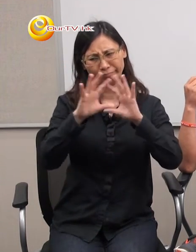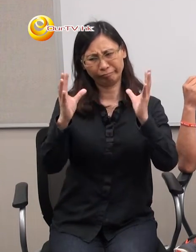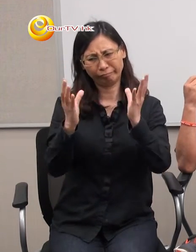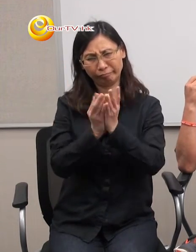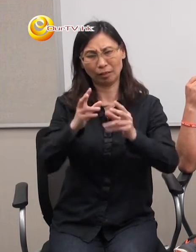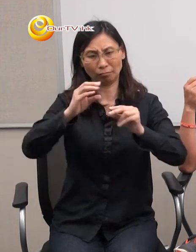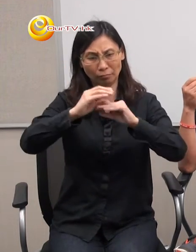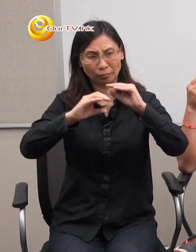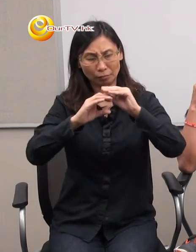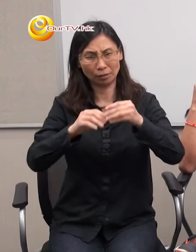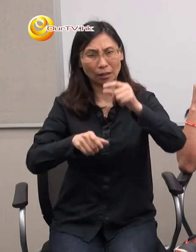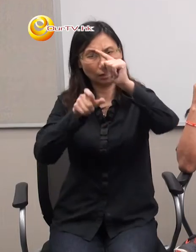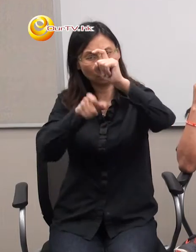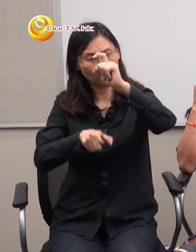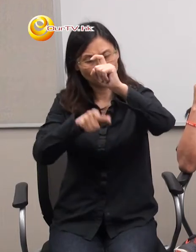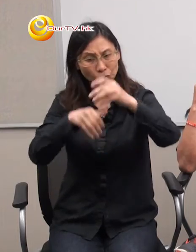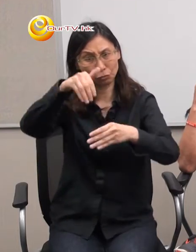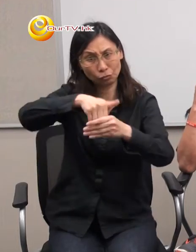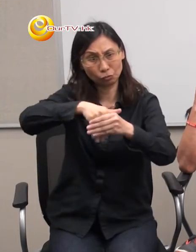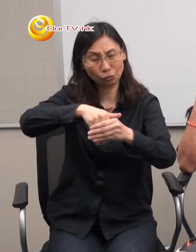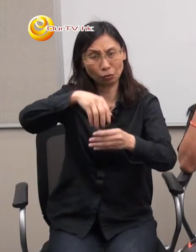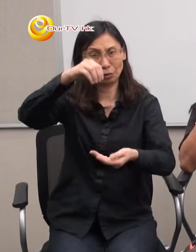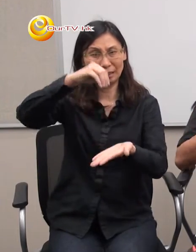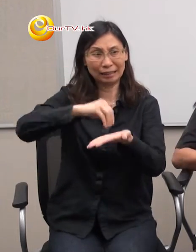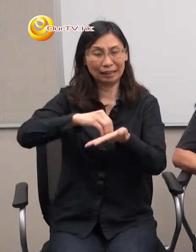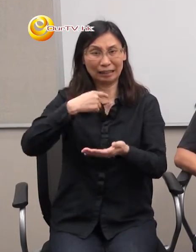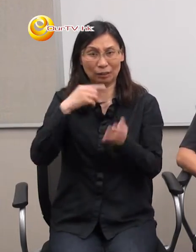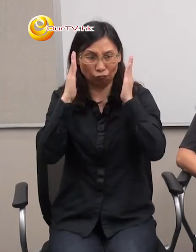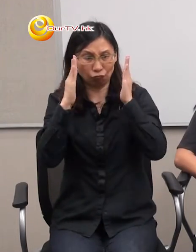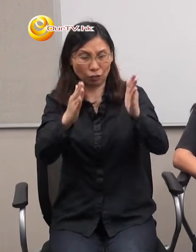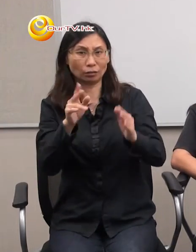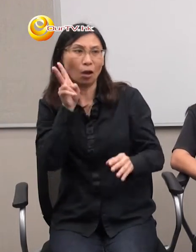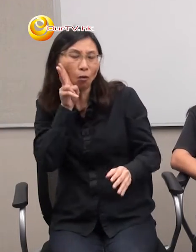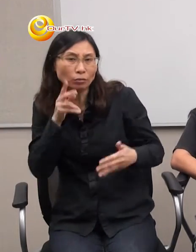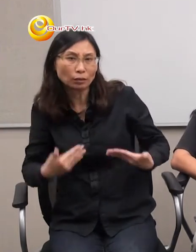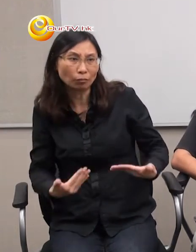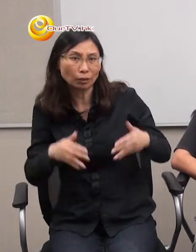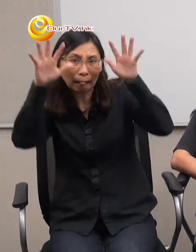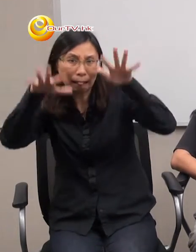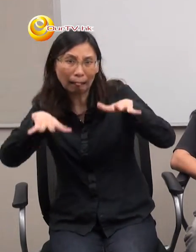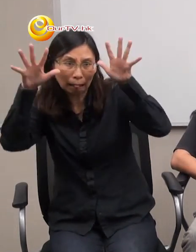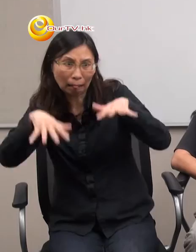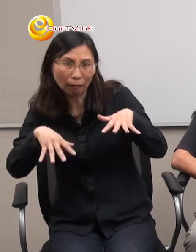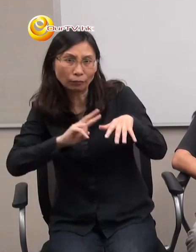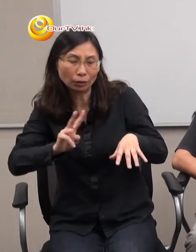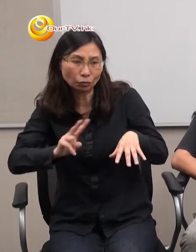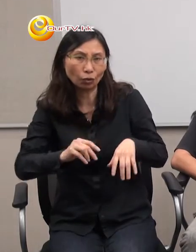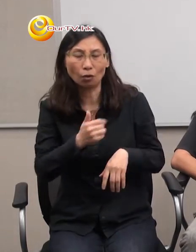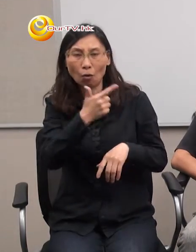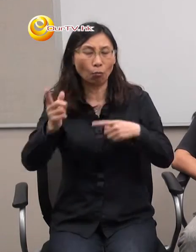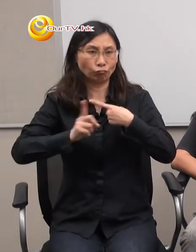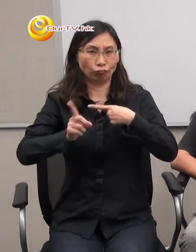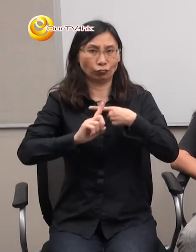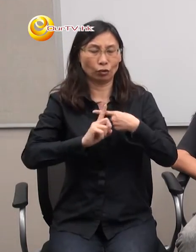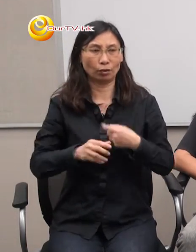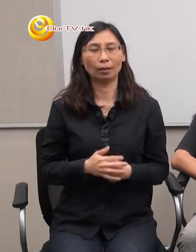你九月選舉唔該醒醒定定。如果你九月選舉突然間好似今日嗰場雨咁樣咁大意外，無端端出咗兩次